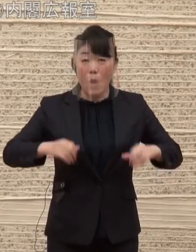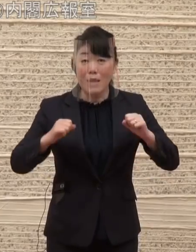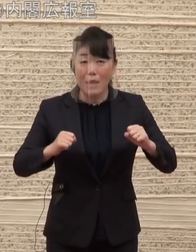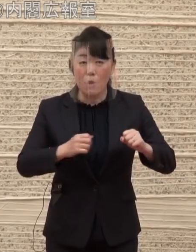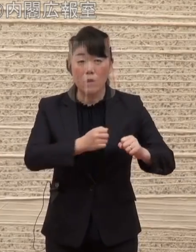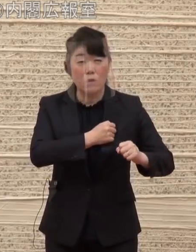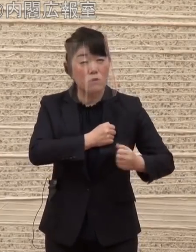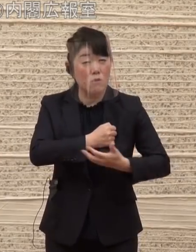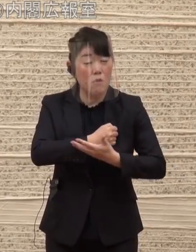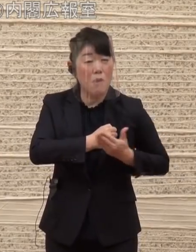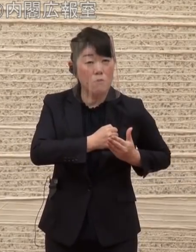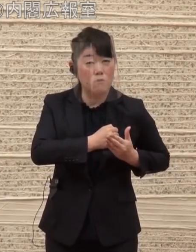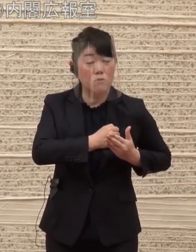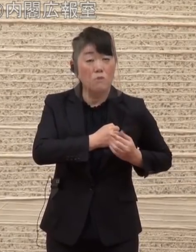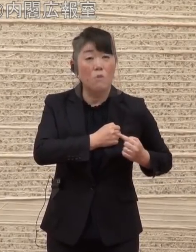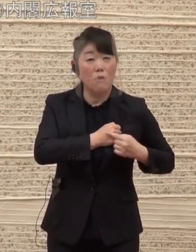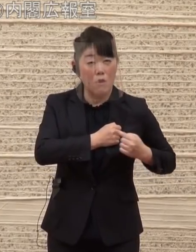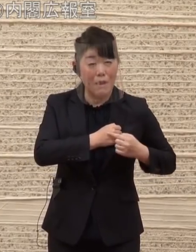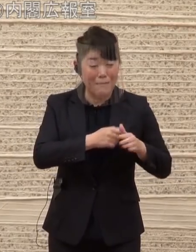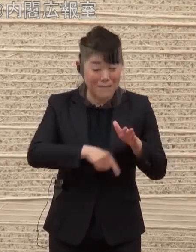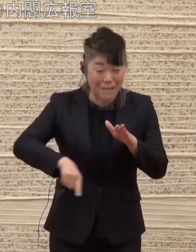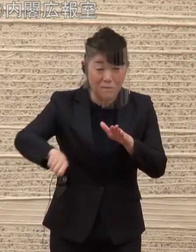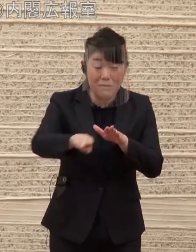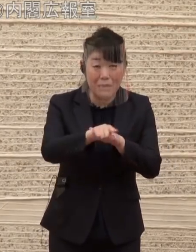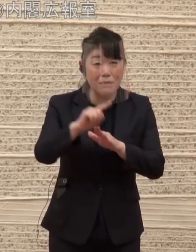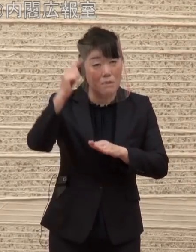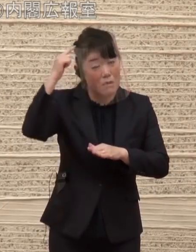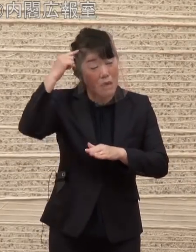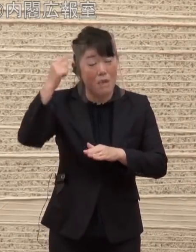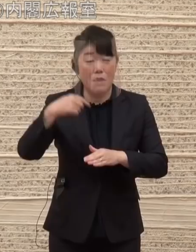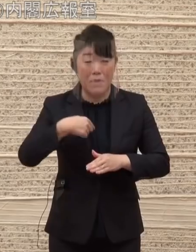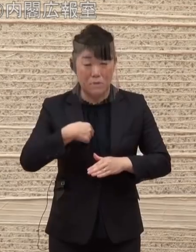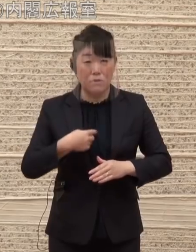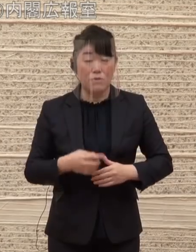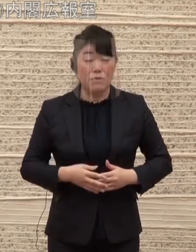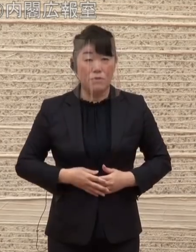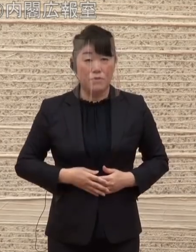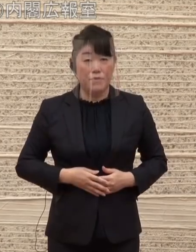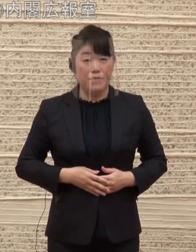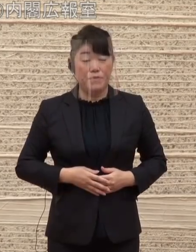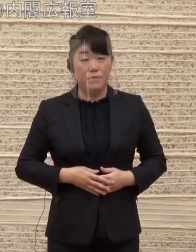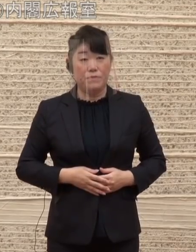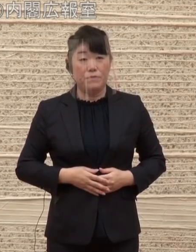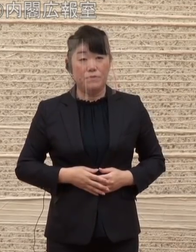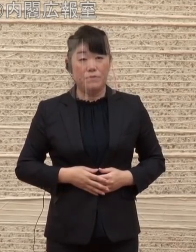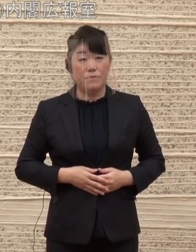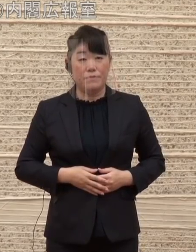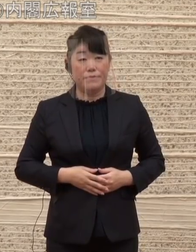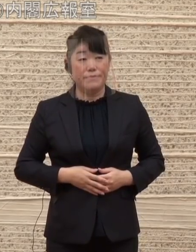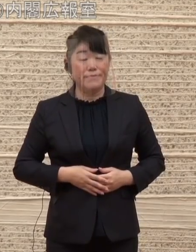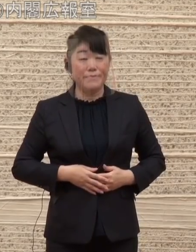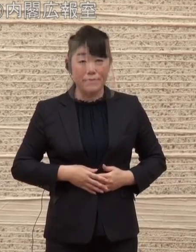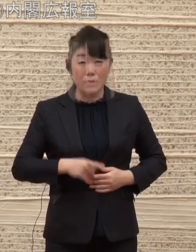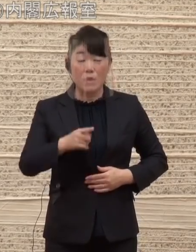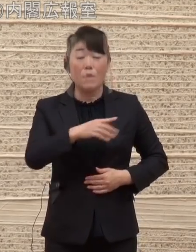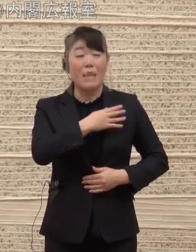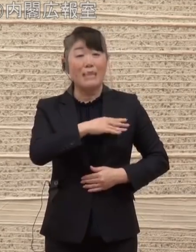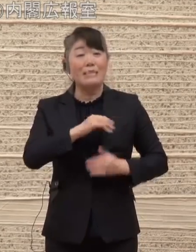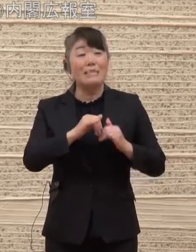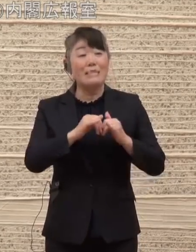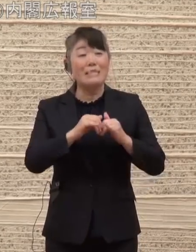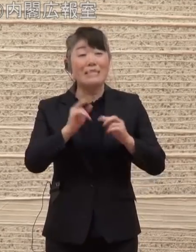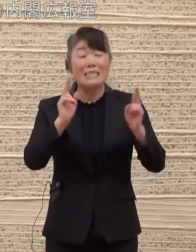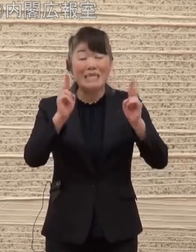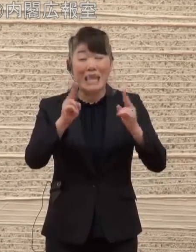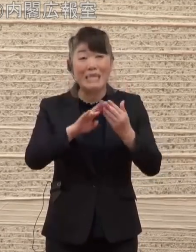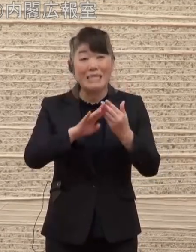守り抜いていくこれを最優先に考えていきたいとおもいますはいこれからあの感謝以外の皆様から